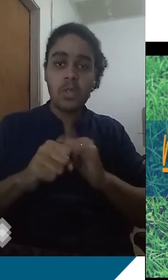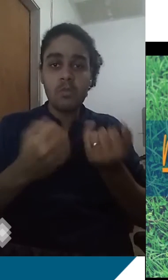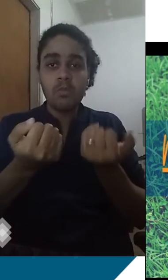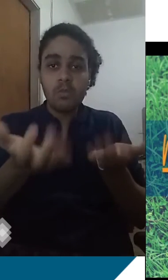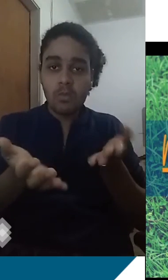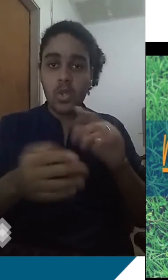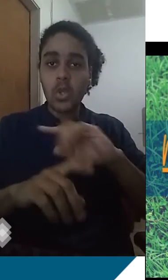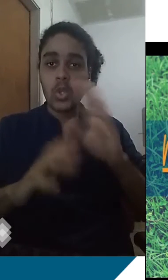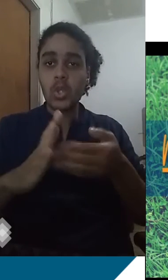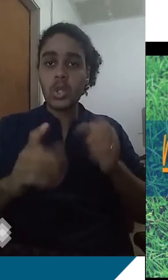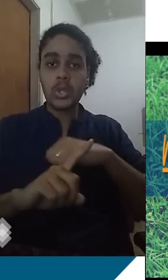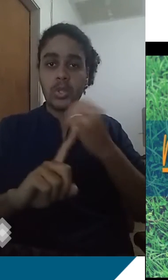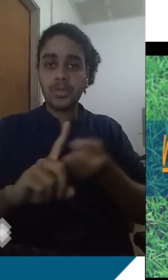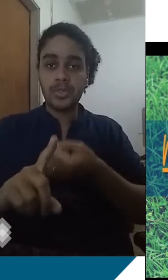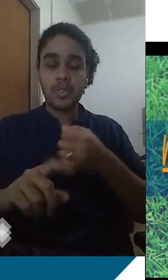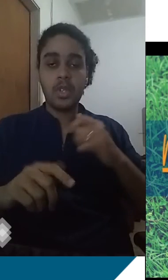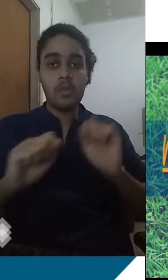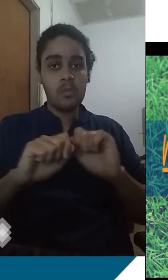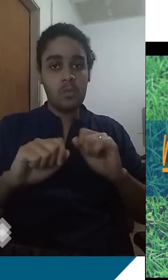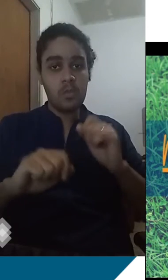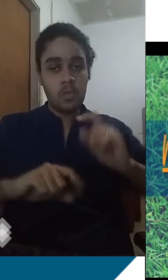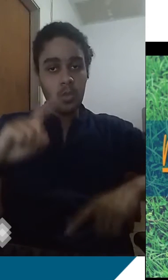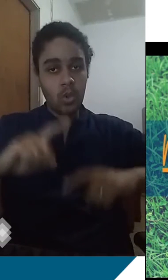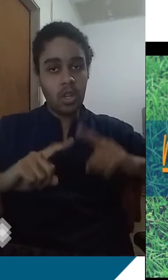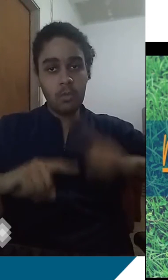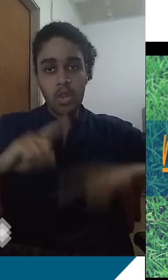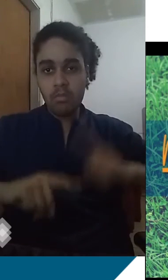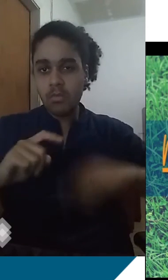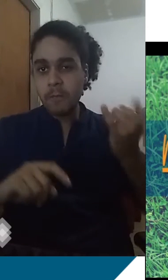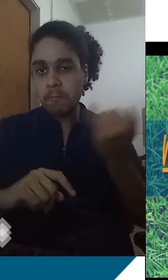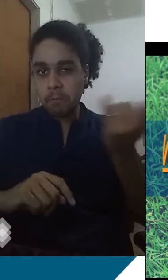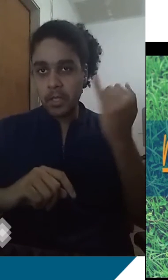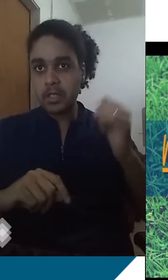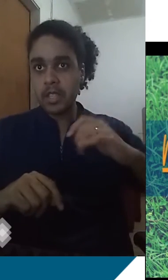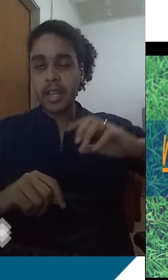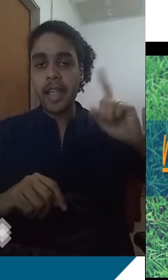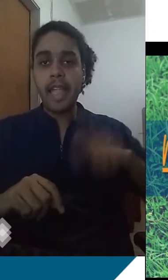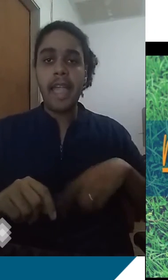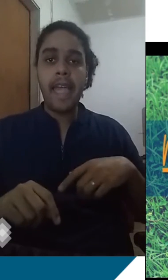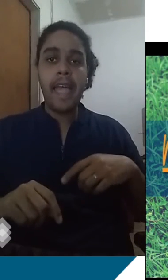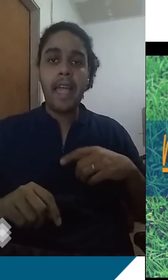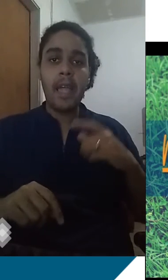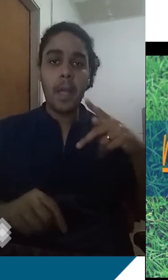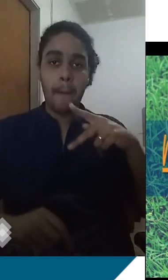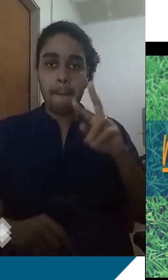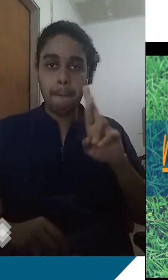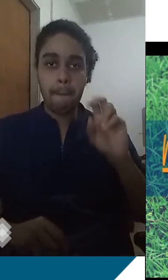toda a parcela da sociedade. Então, um programa importante, né, que popularizou as universidades particulares, ou que tenta,